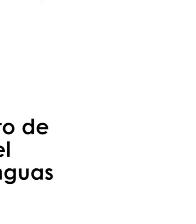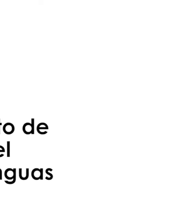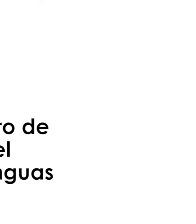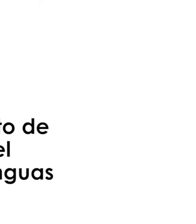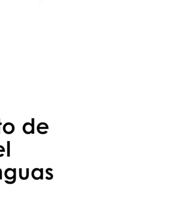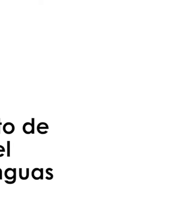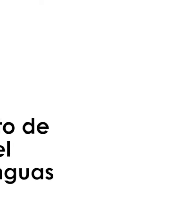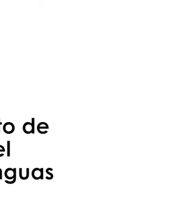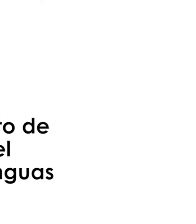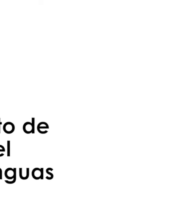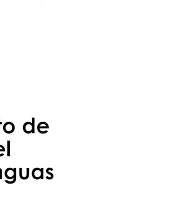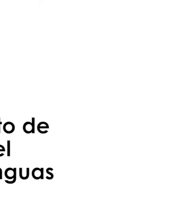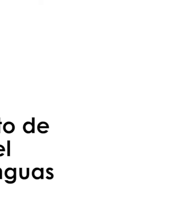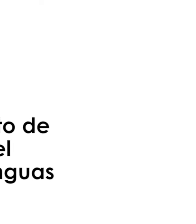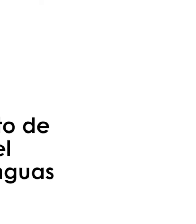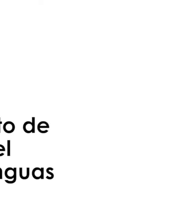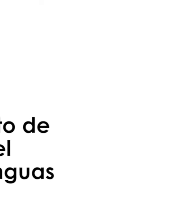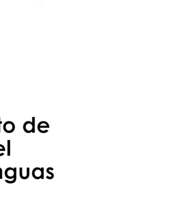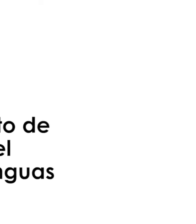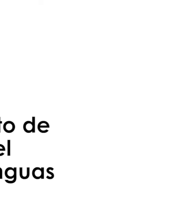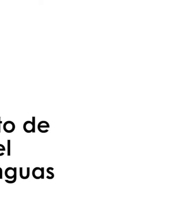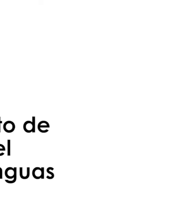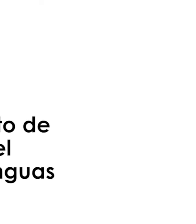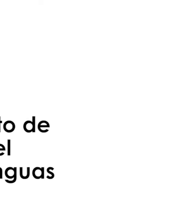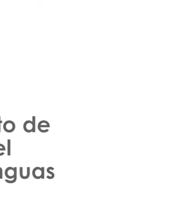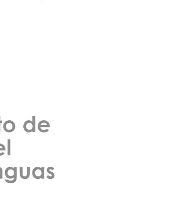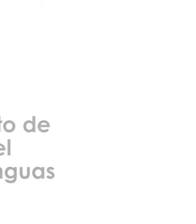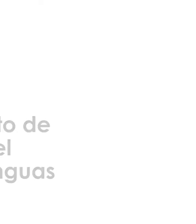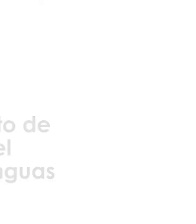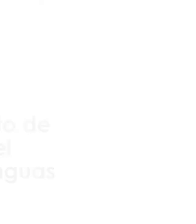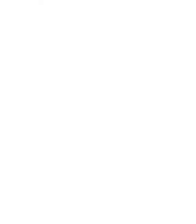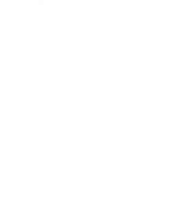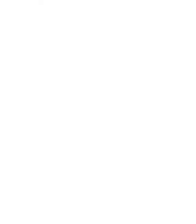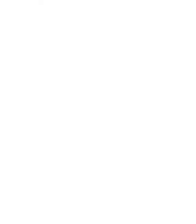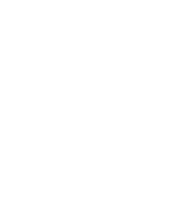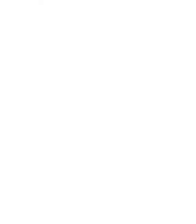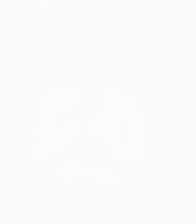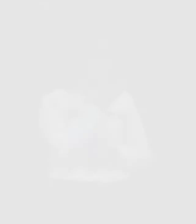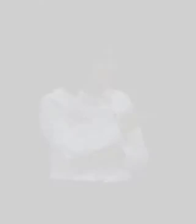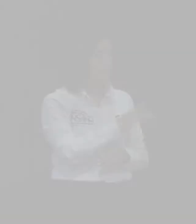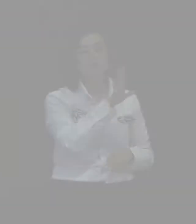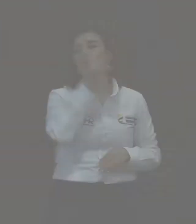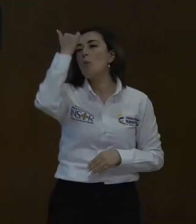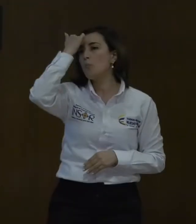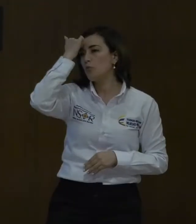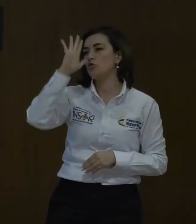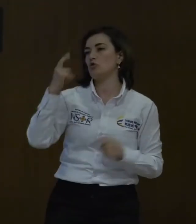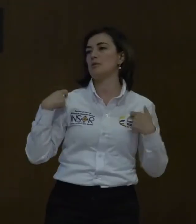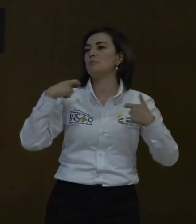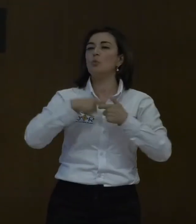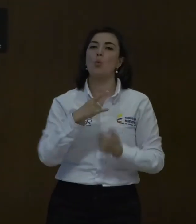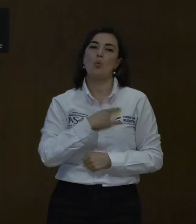esta conferencia hemos invitado a la profesora Pilar Pinar. Pilar es profesora de español